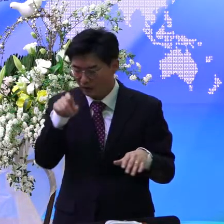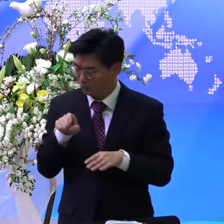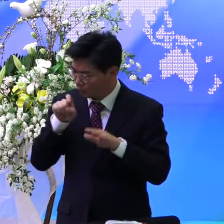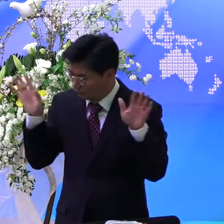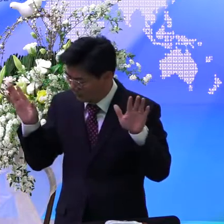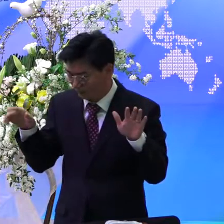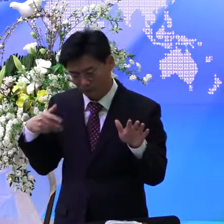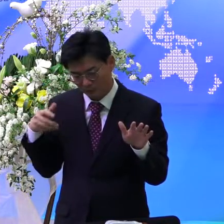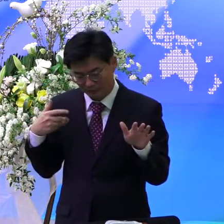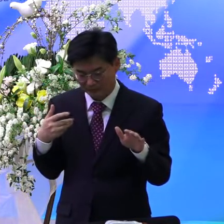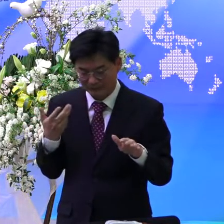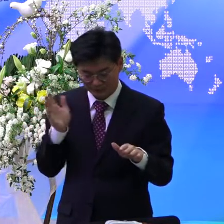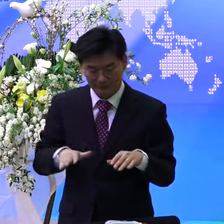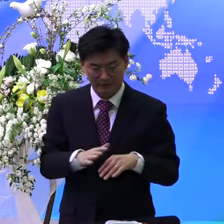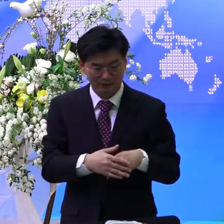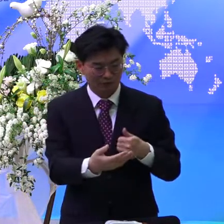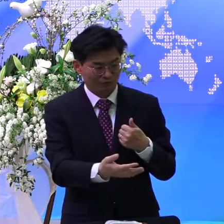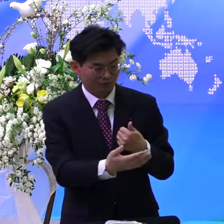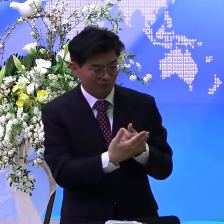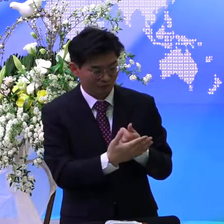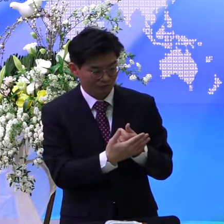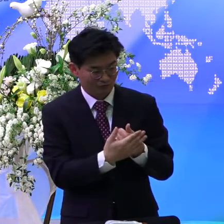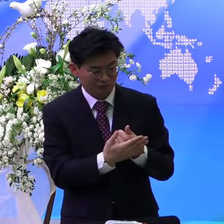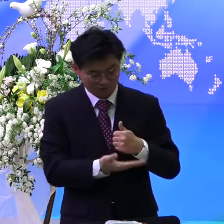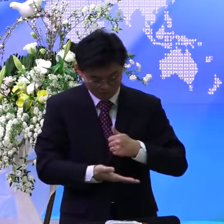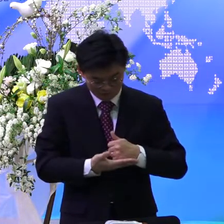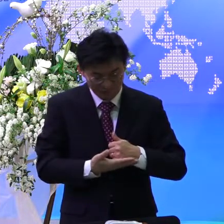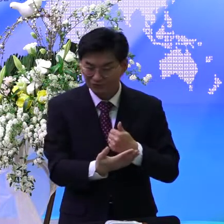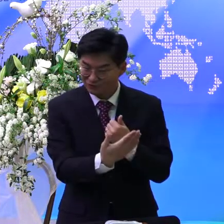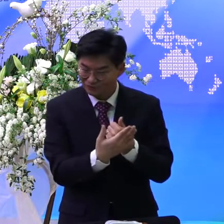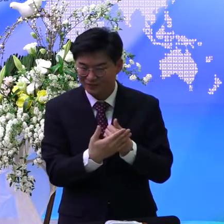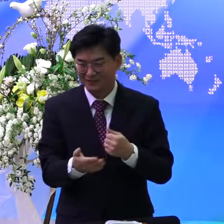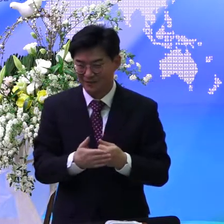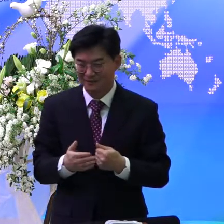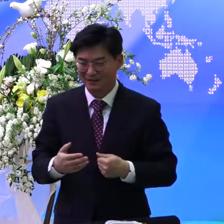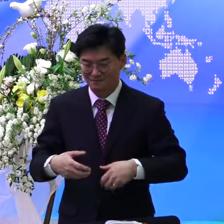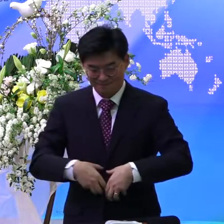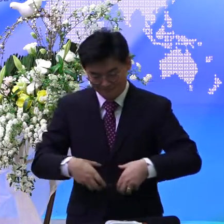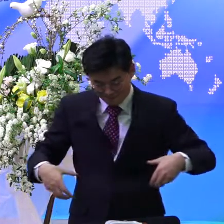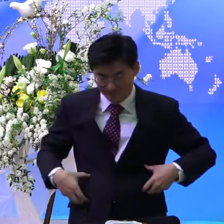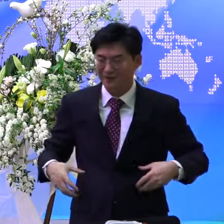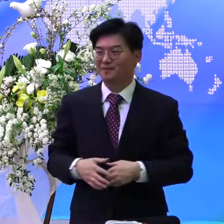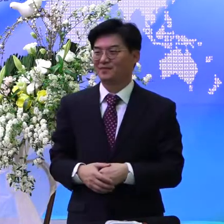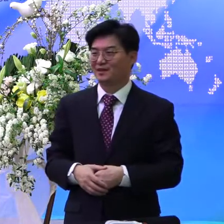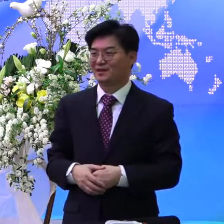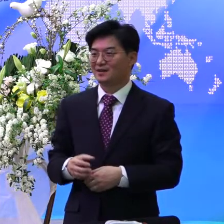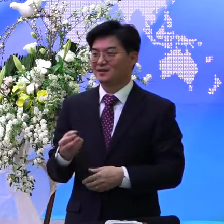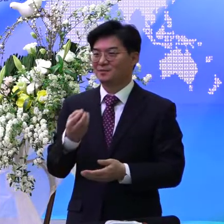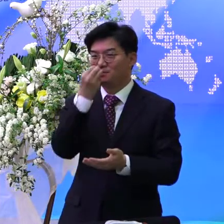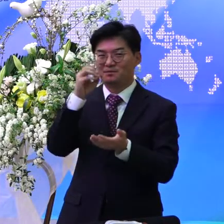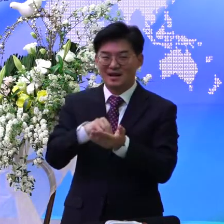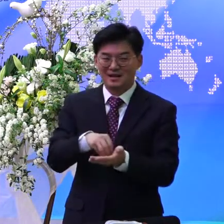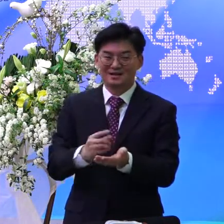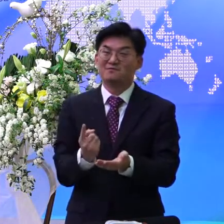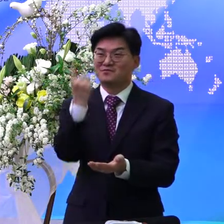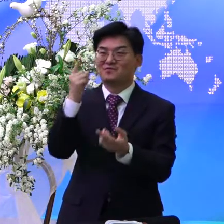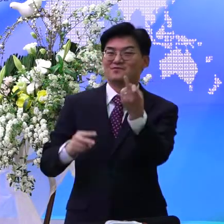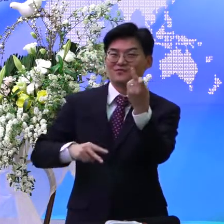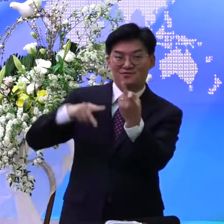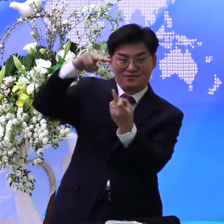바위 위에 올라가서 이제 다리에 힘을 주고 박차고 날개를 파닥파닥 하자 어미닭처럼 한 거죠.